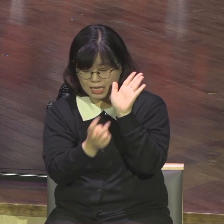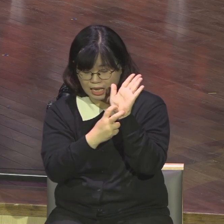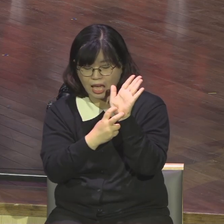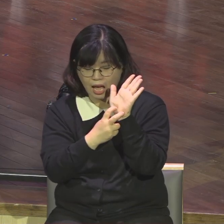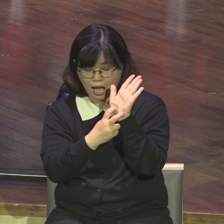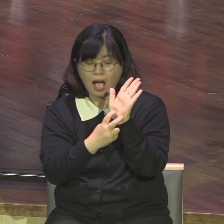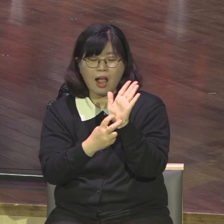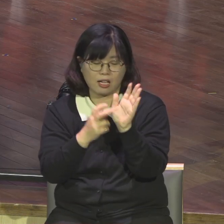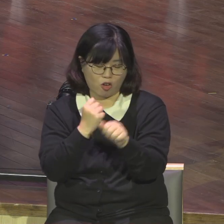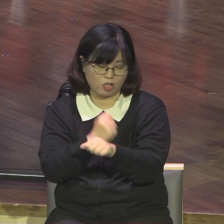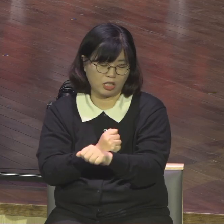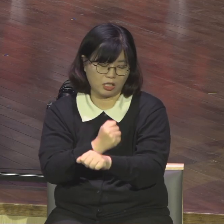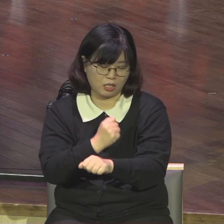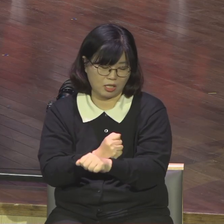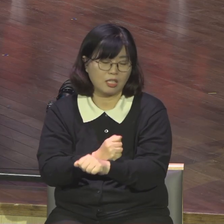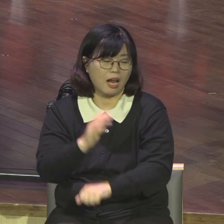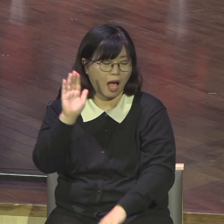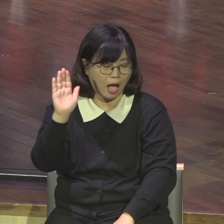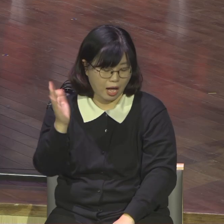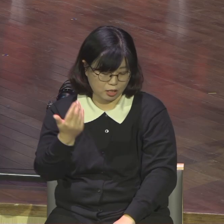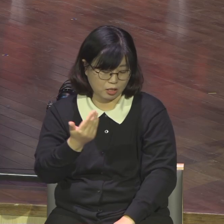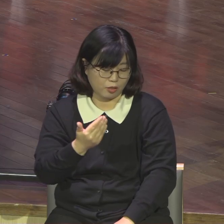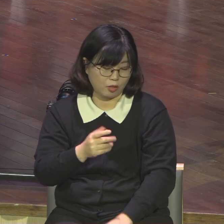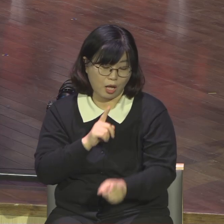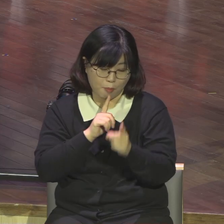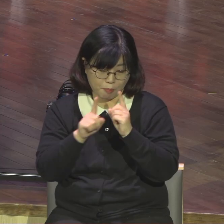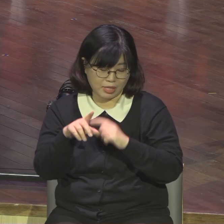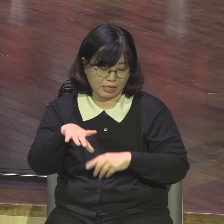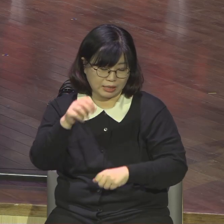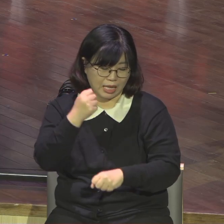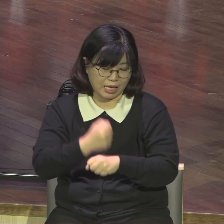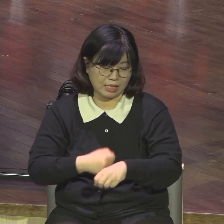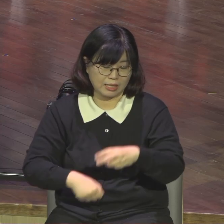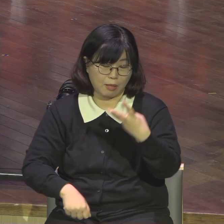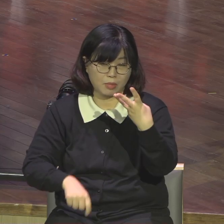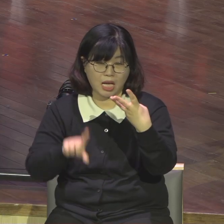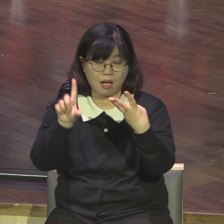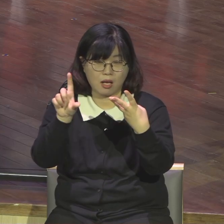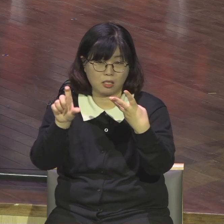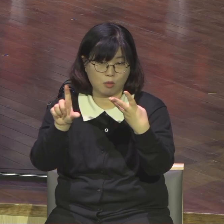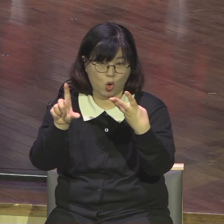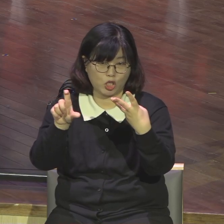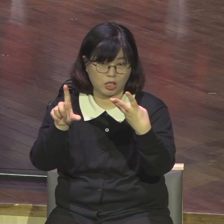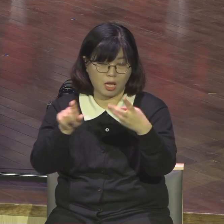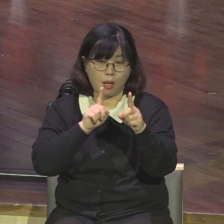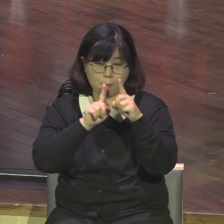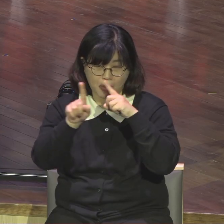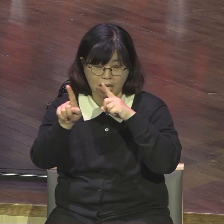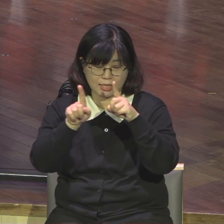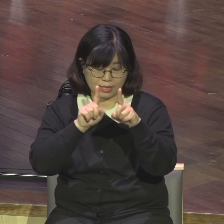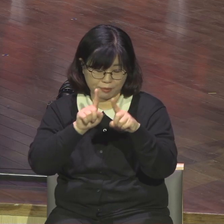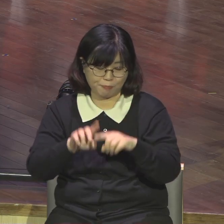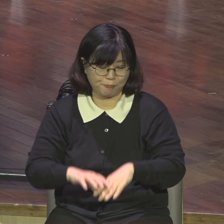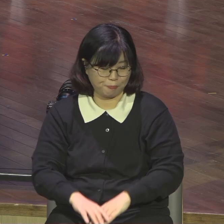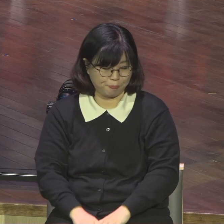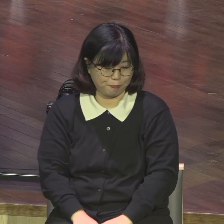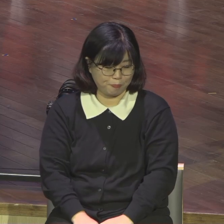발끝을 상하게 할 것이니라. 창세기 3장 15절 말씀.